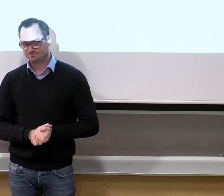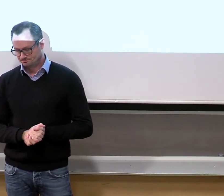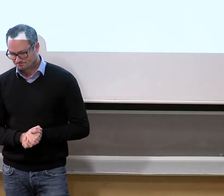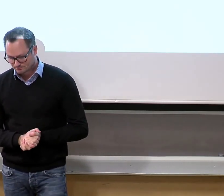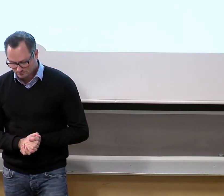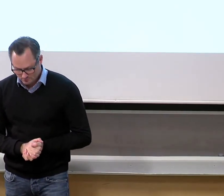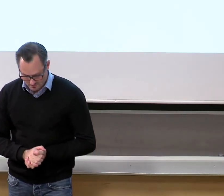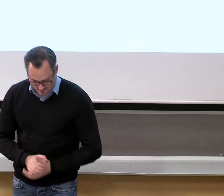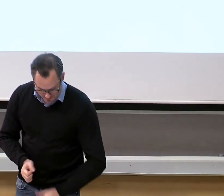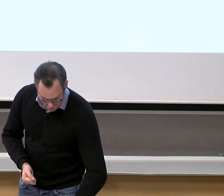rörelsen är ju densamma.